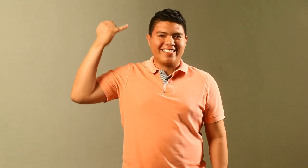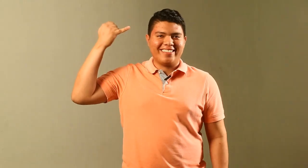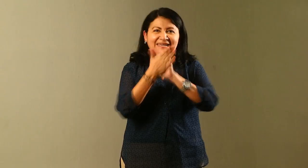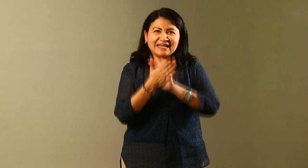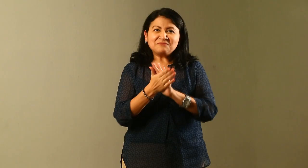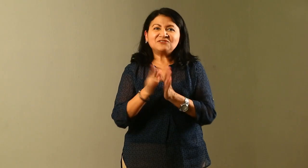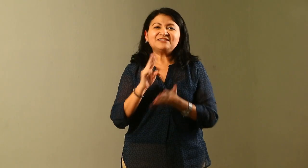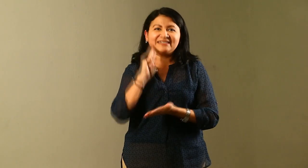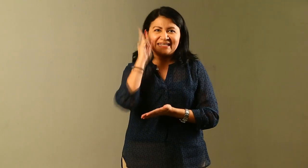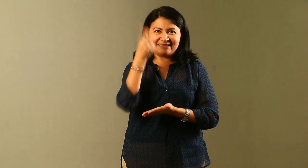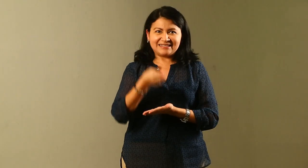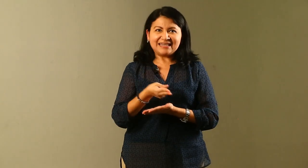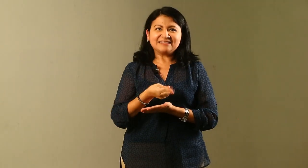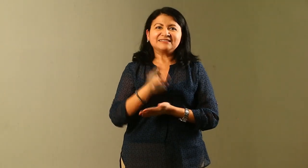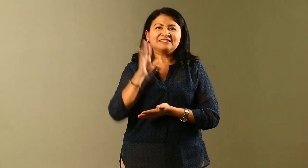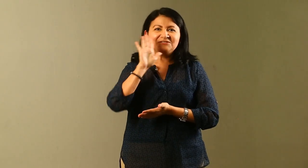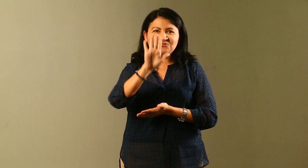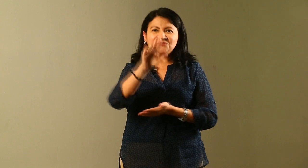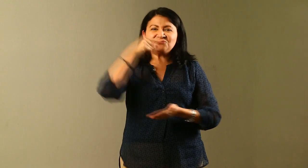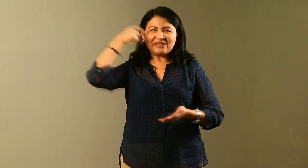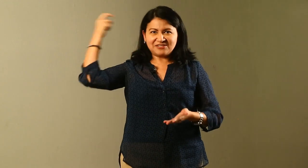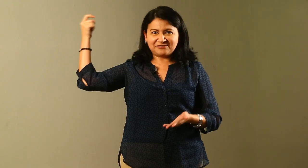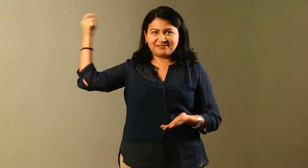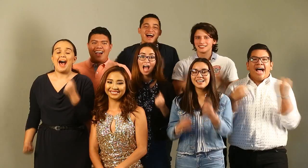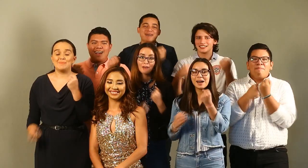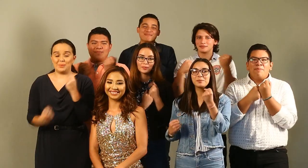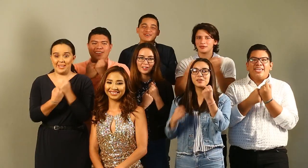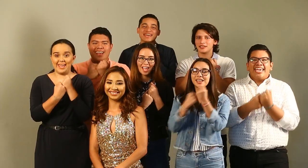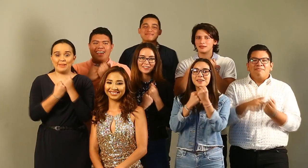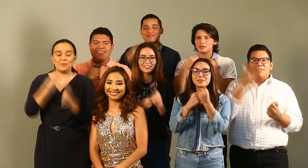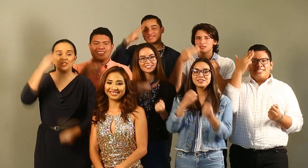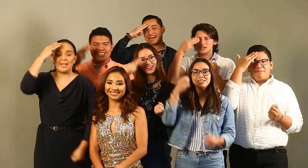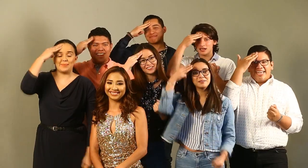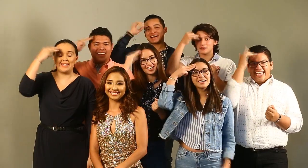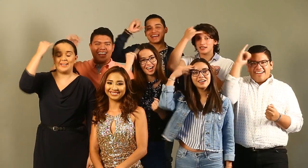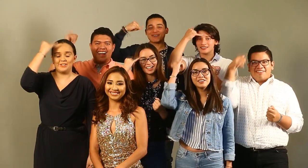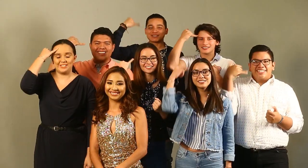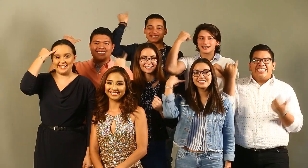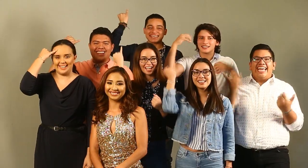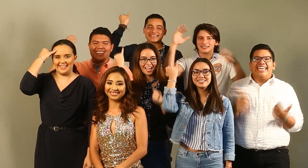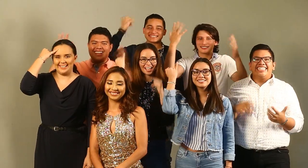Hagamos realidad su sueño. Apoyemos a María José.